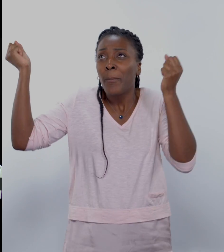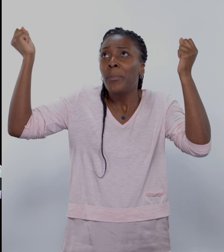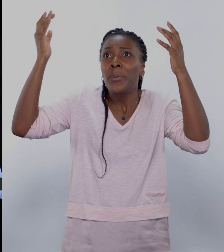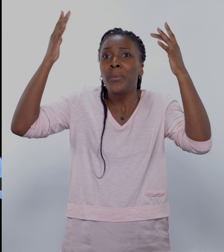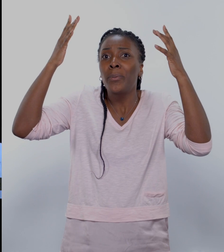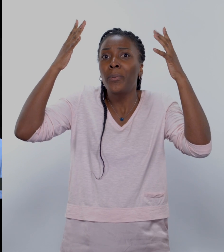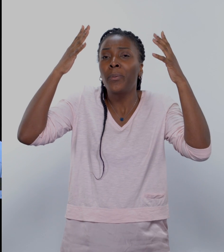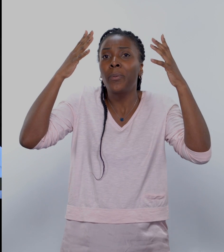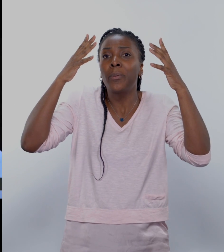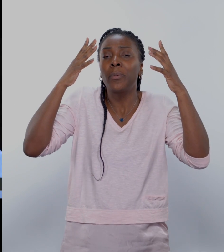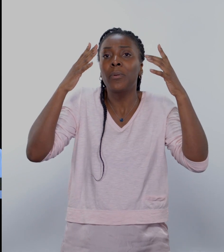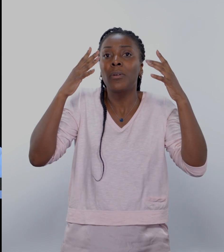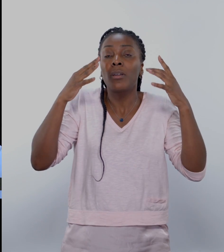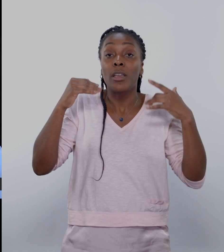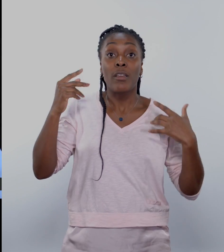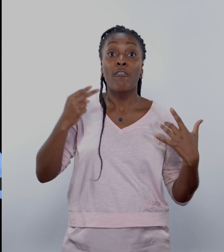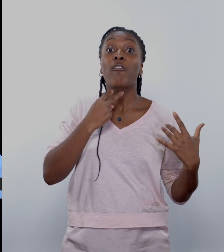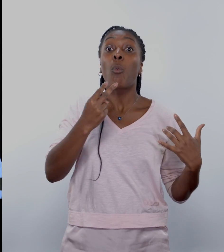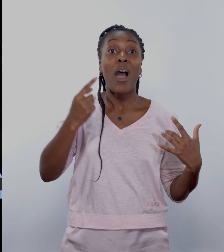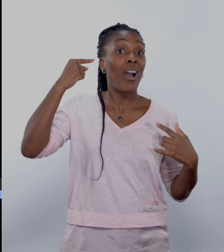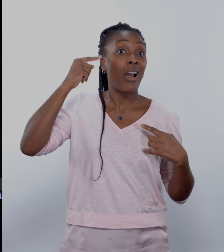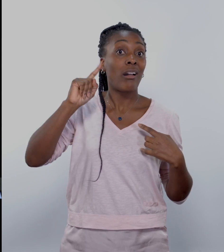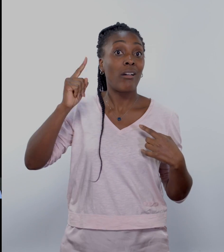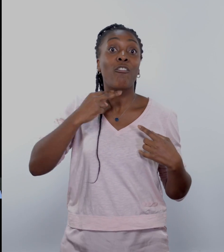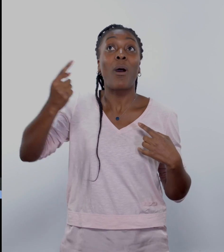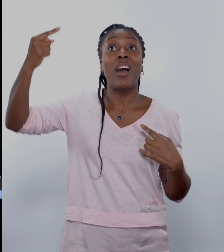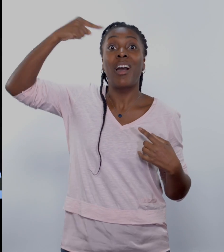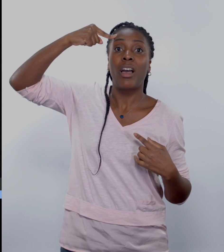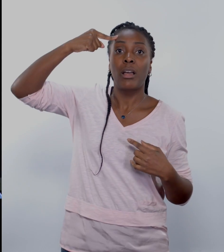et le froid. Et j'ai entendu une voix mentale qui m'a